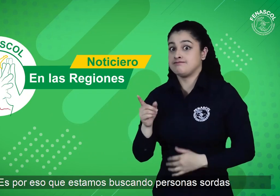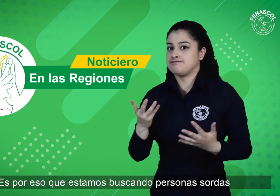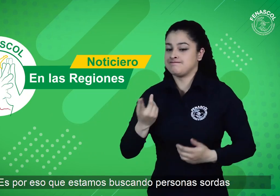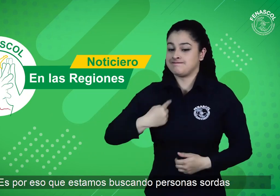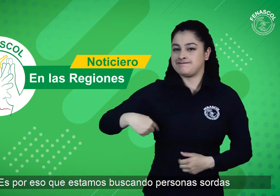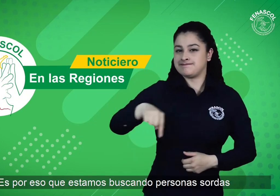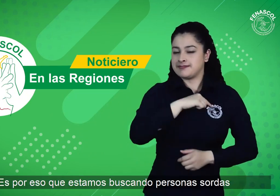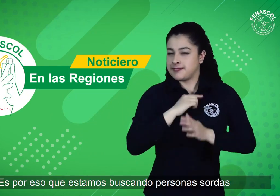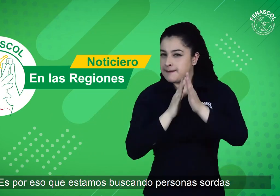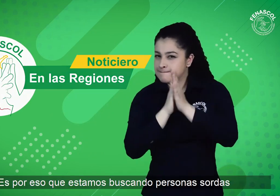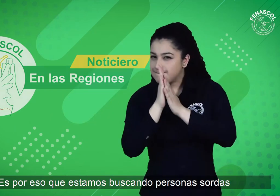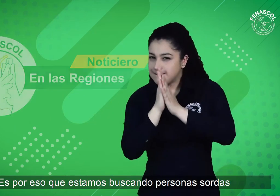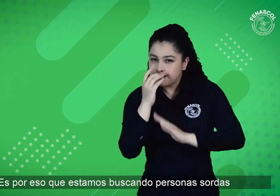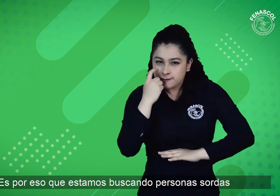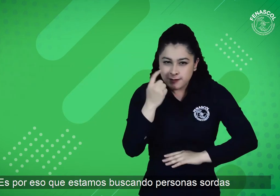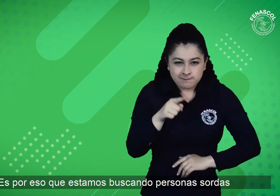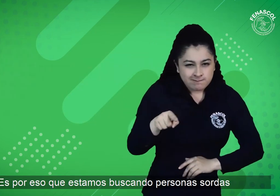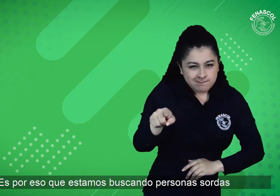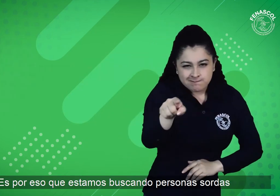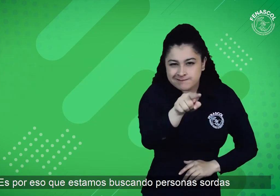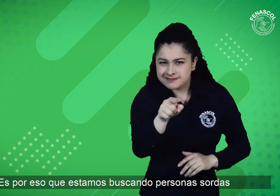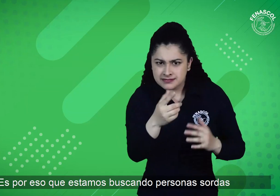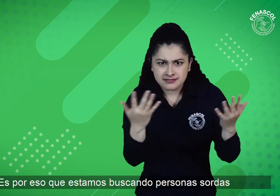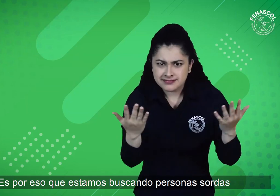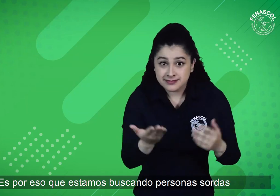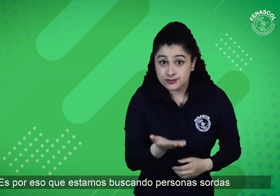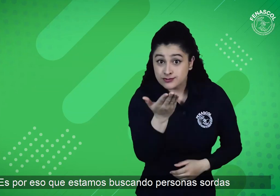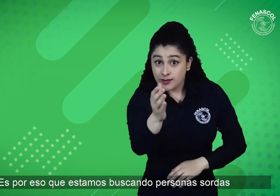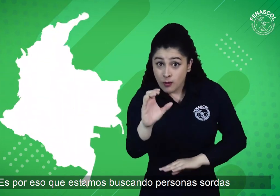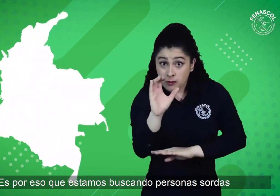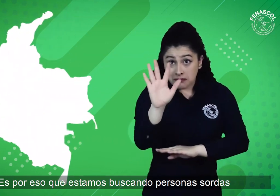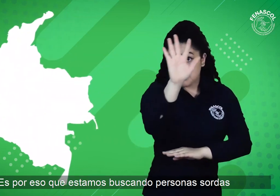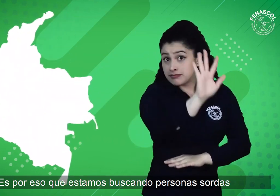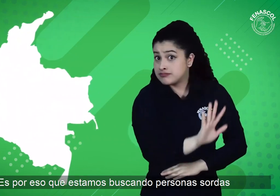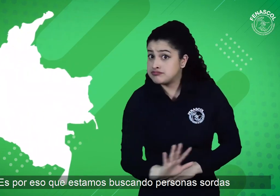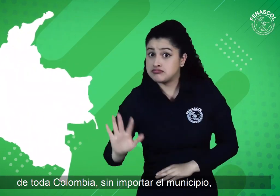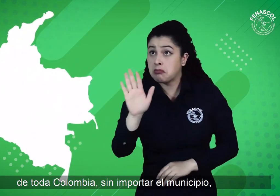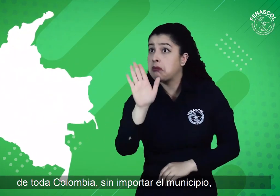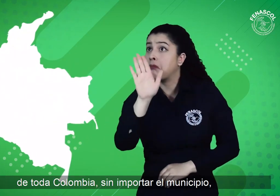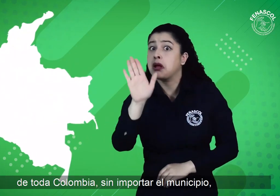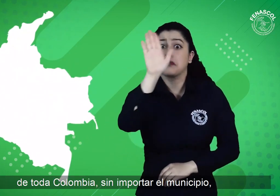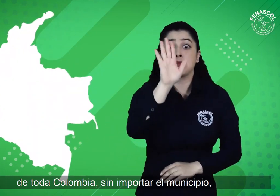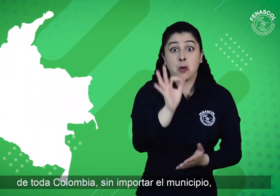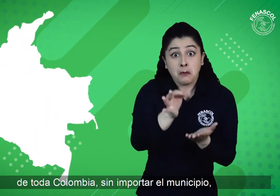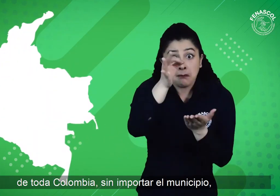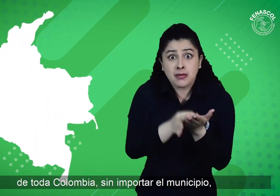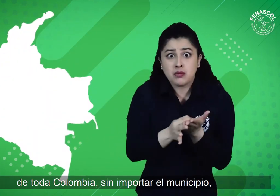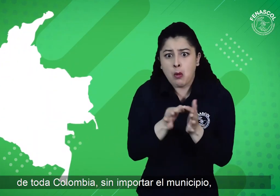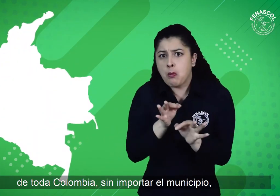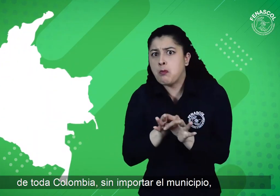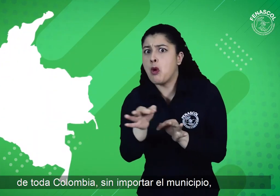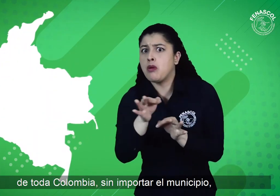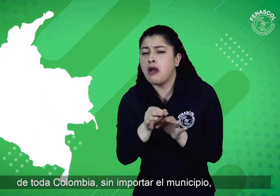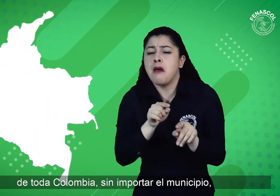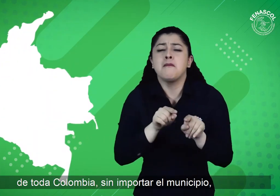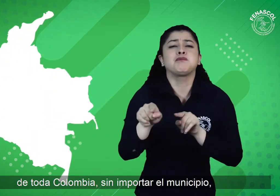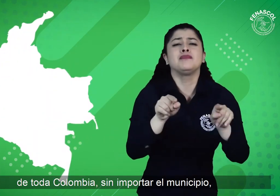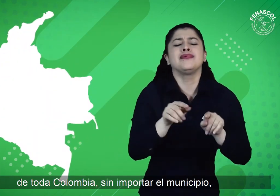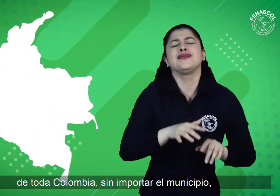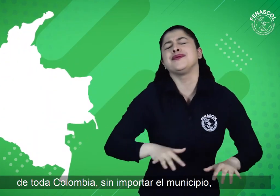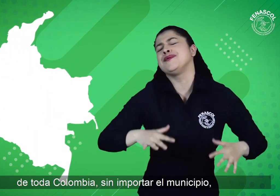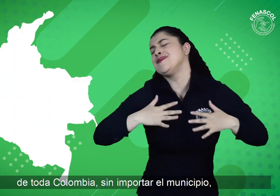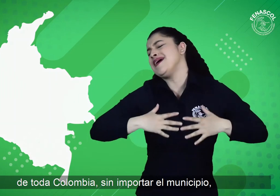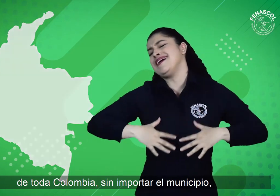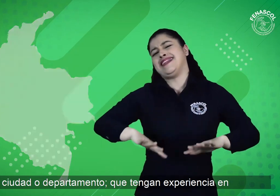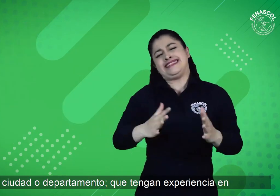Es por eso que estamos buscando personas sordas de toda Colombia, sin importar el